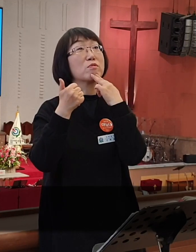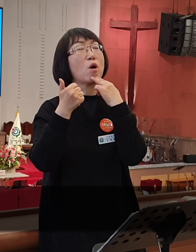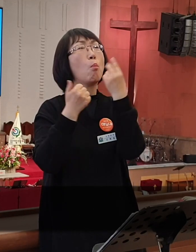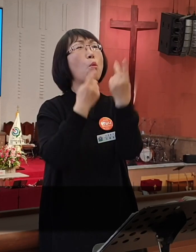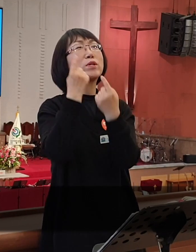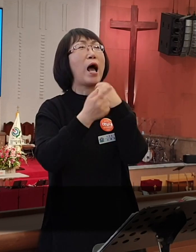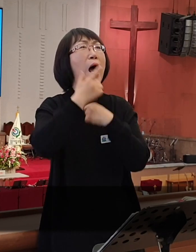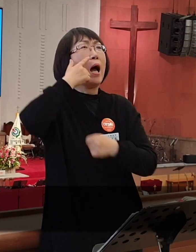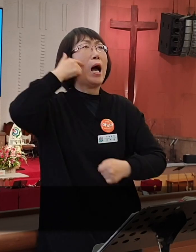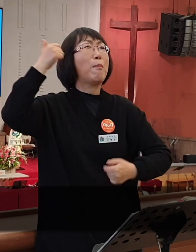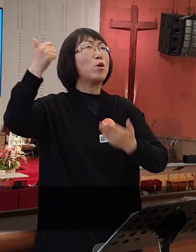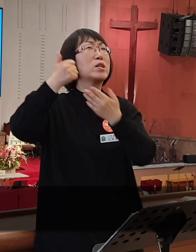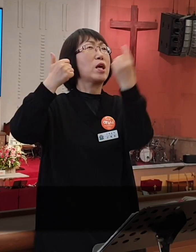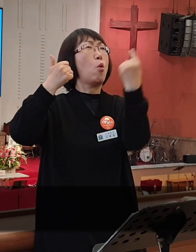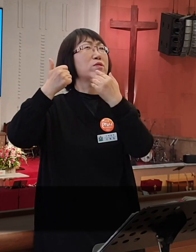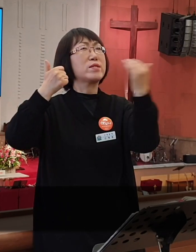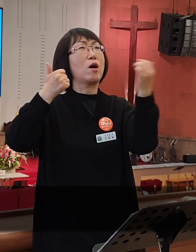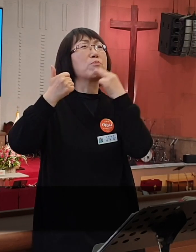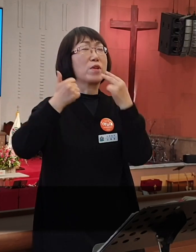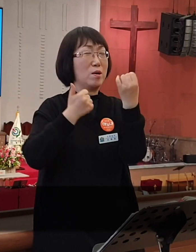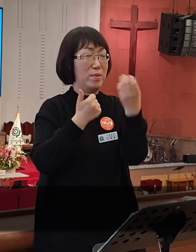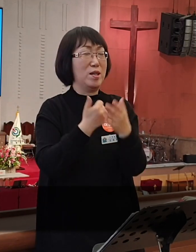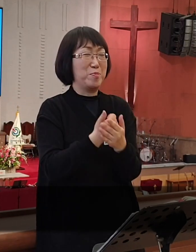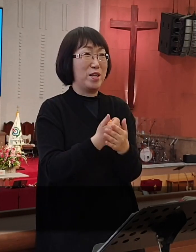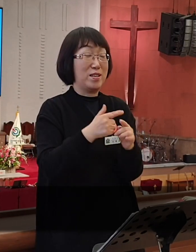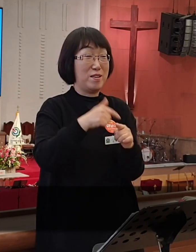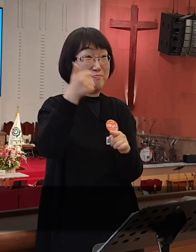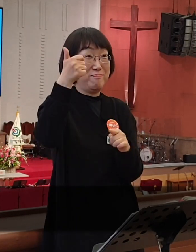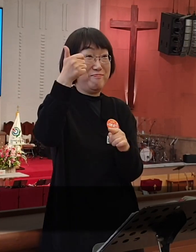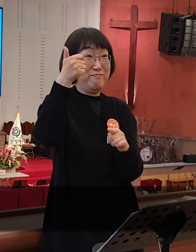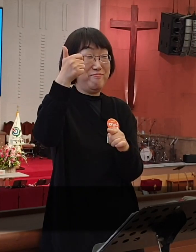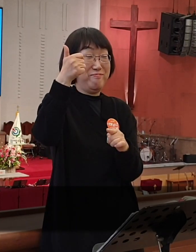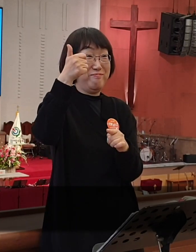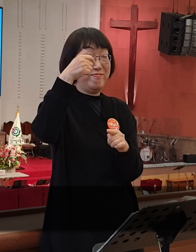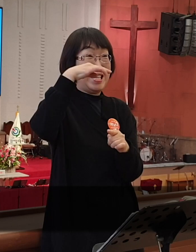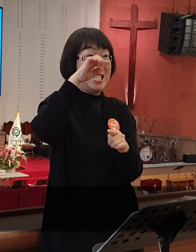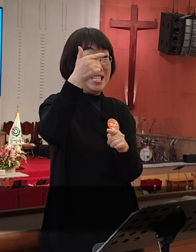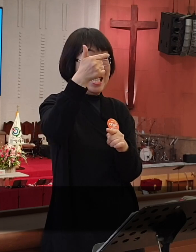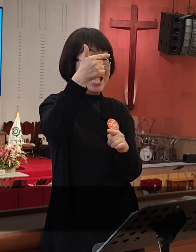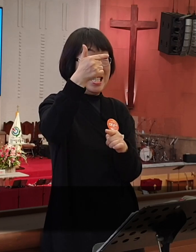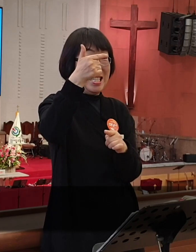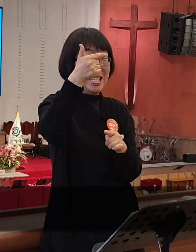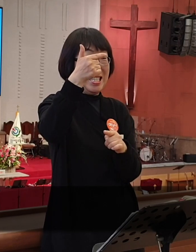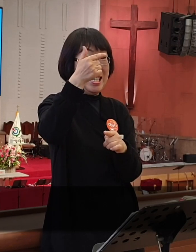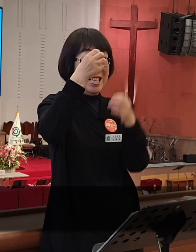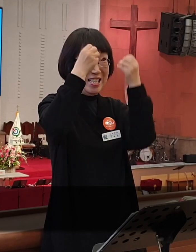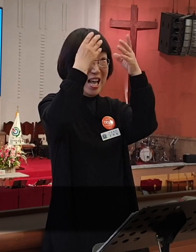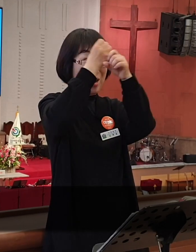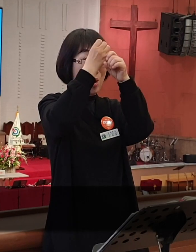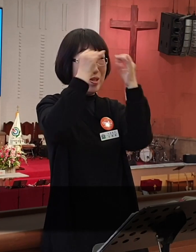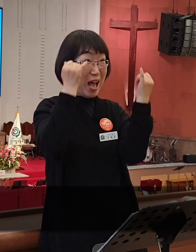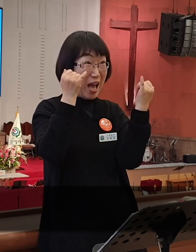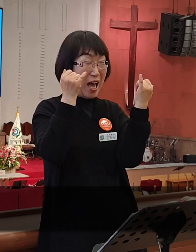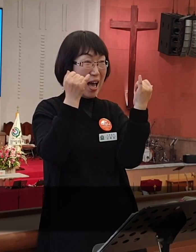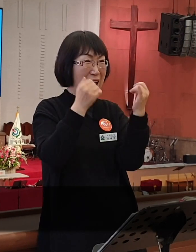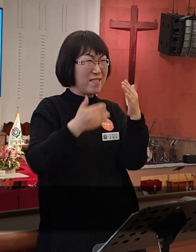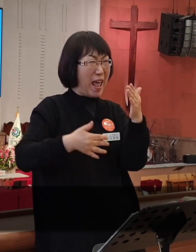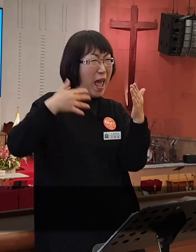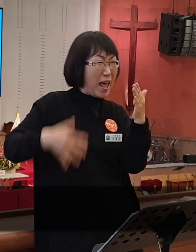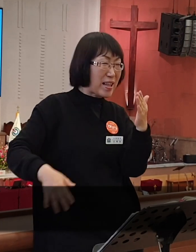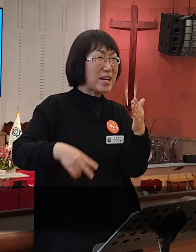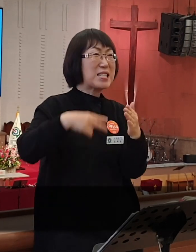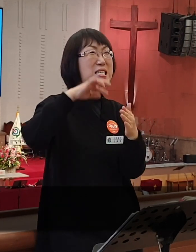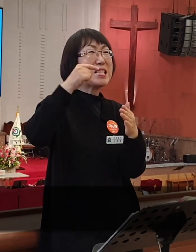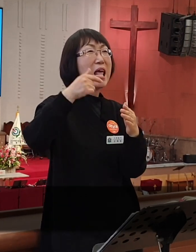하고요. 아버지께로 올 자가 없대요. 예수님께서 무슨 신 아니면 무슨 창조자 아니면 대단한 무슨